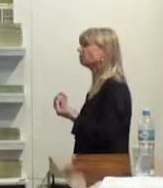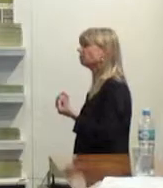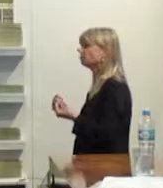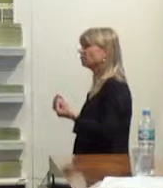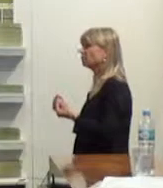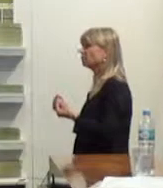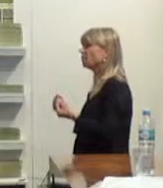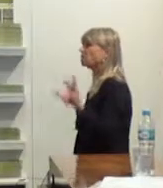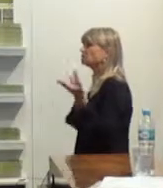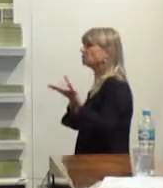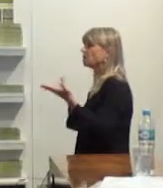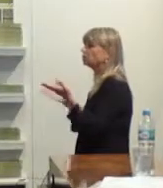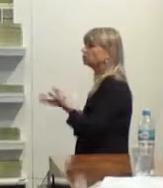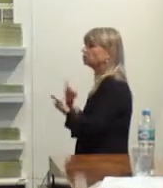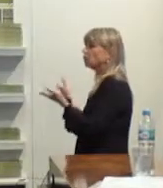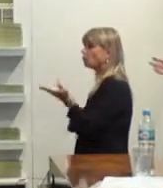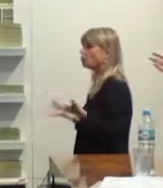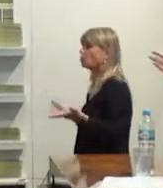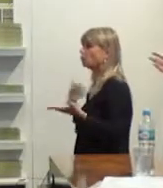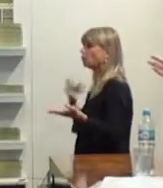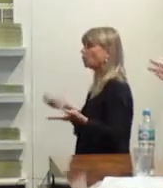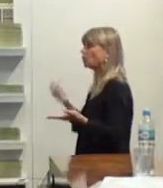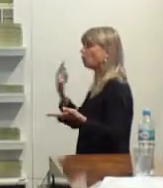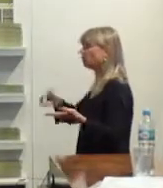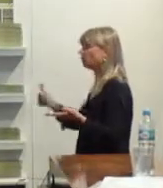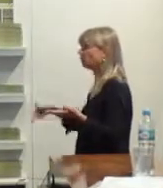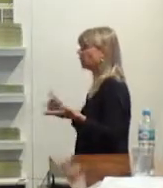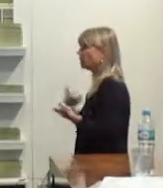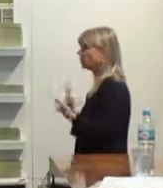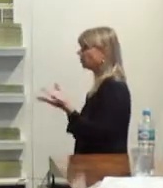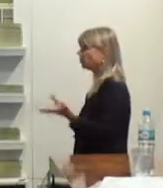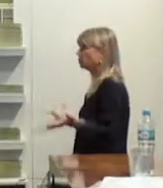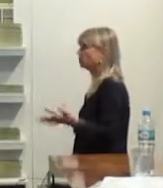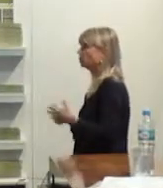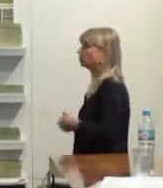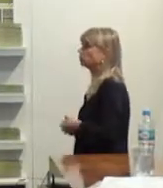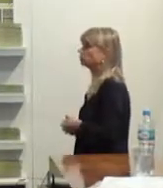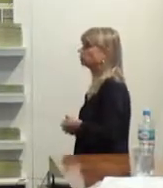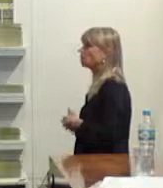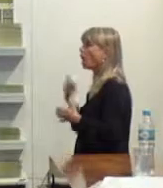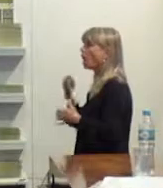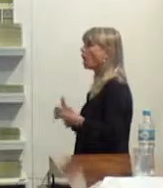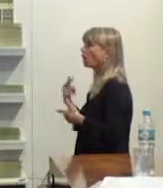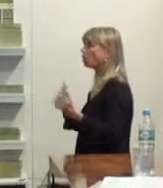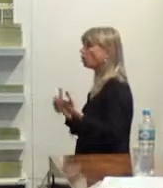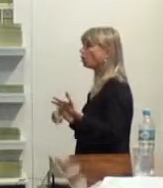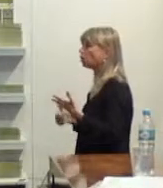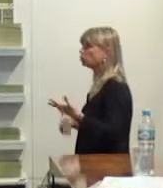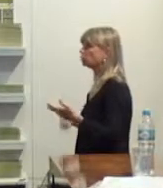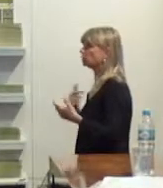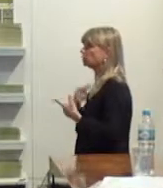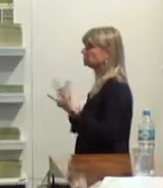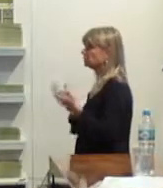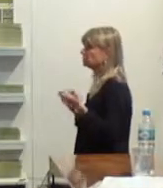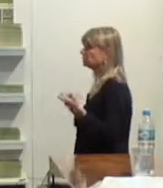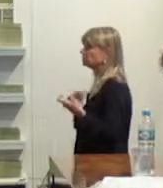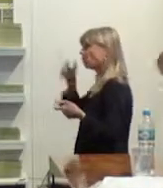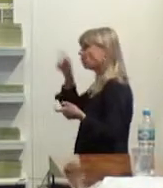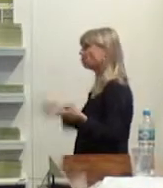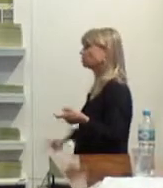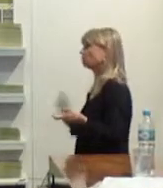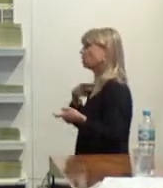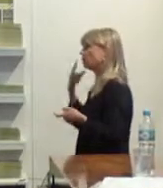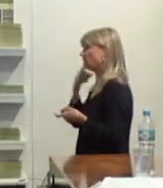de servicios públicos y de bienes públicos. Hay determinadas cosas sin las cuales una persona humana no puede